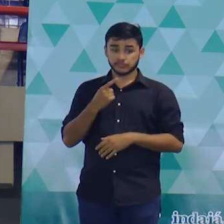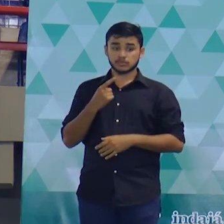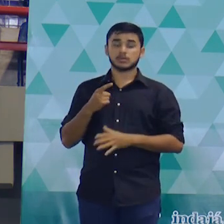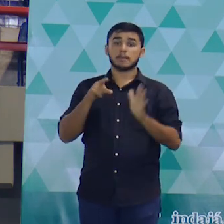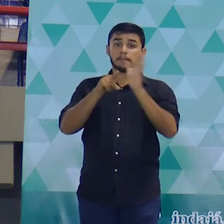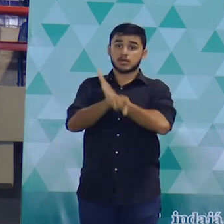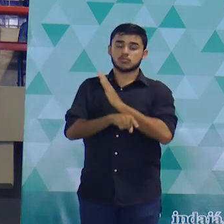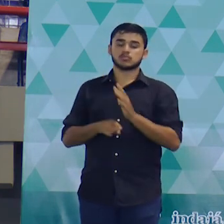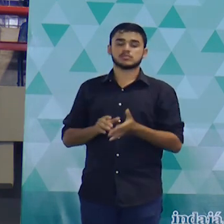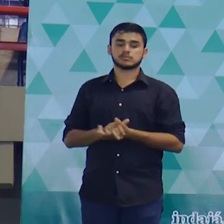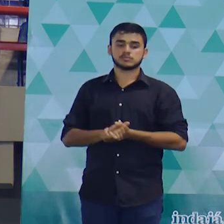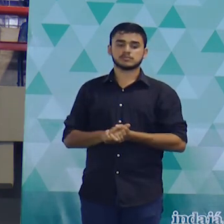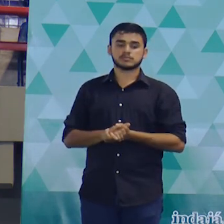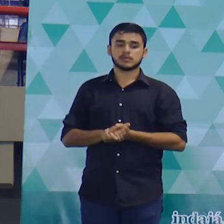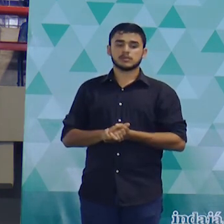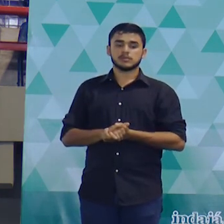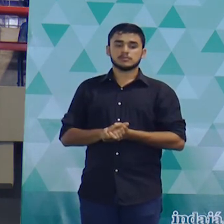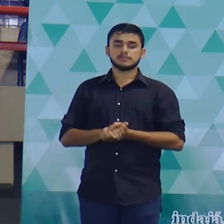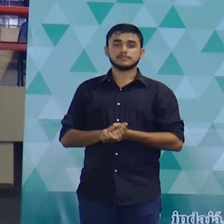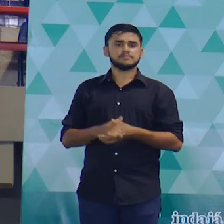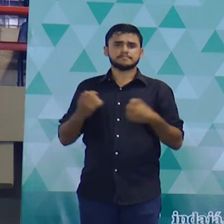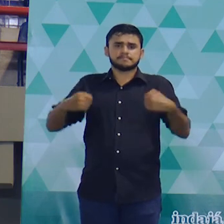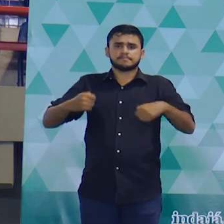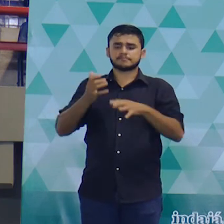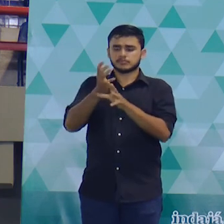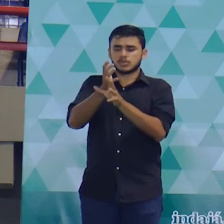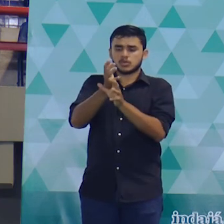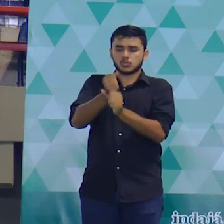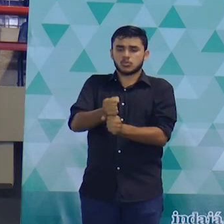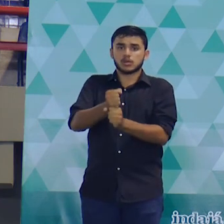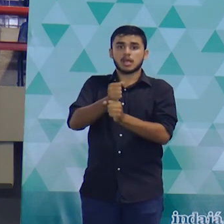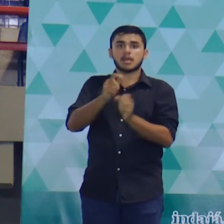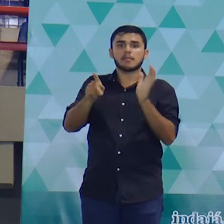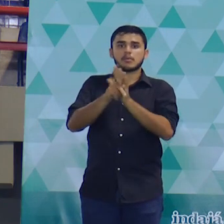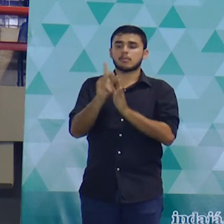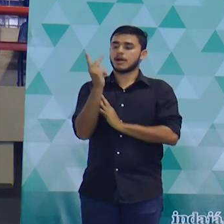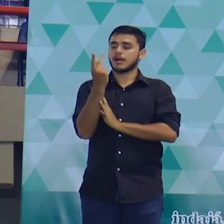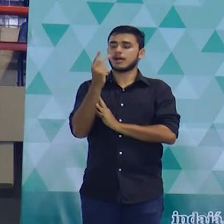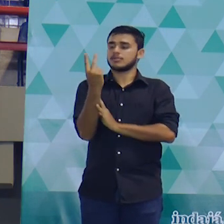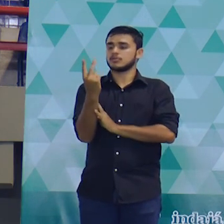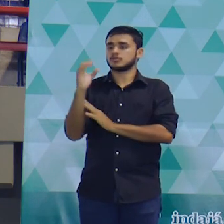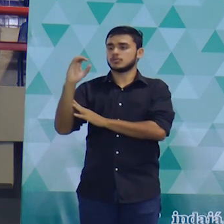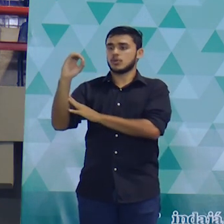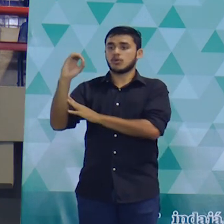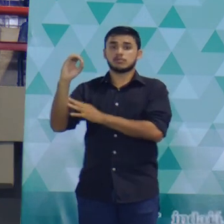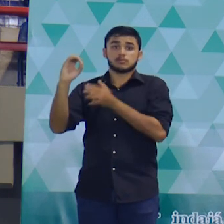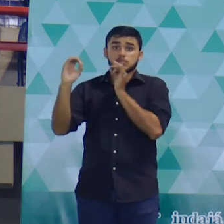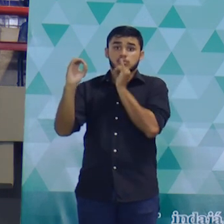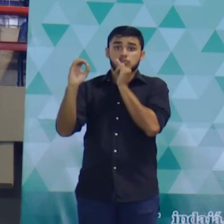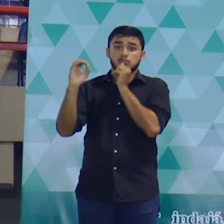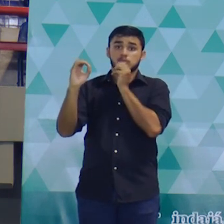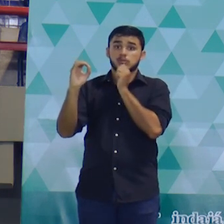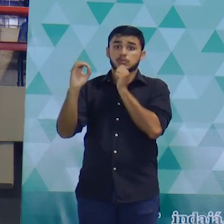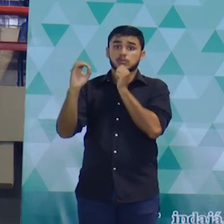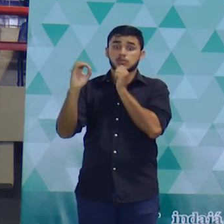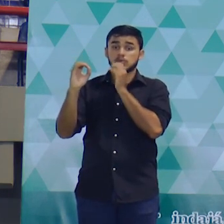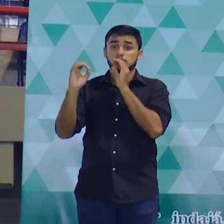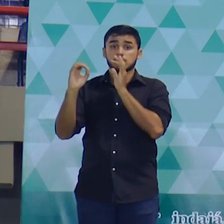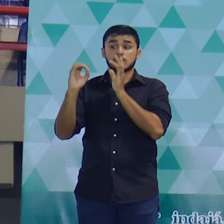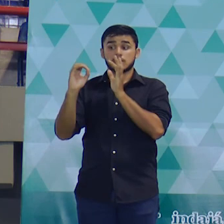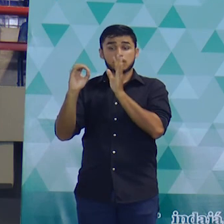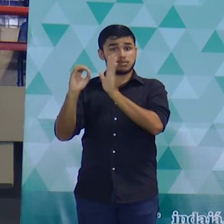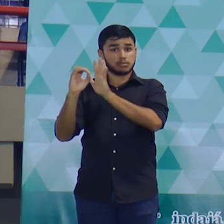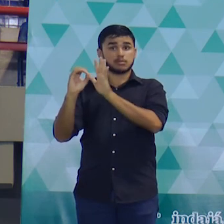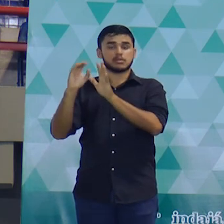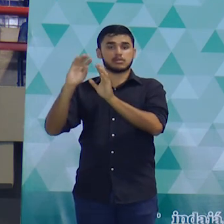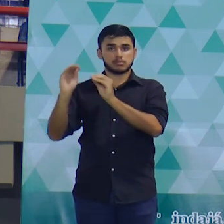de íons. Eu não preciso calcular nada para a água, porque não foi pedido nada em relação à água. Tá